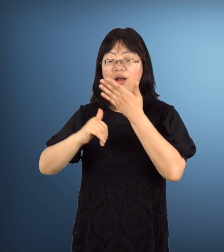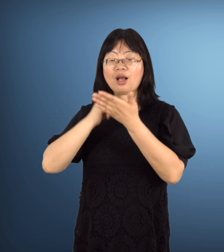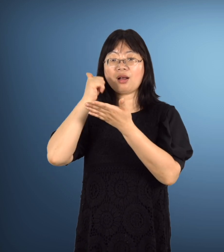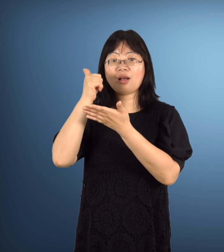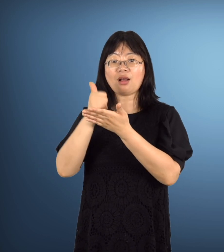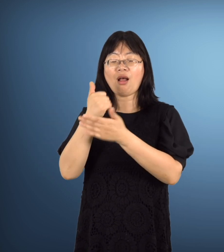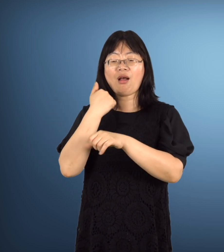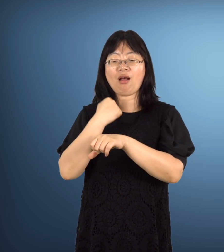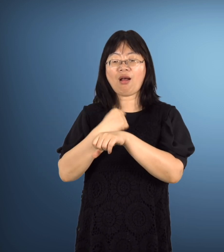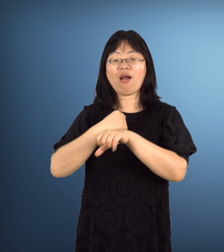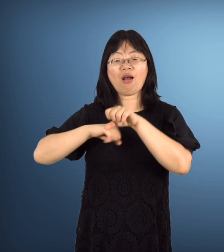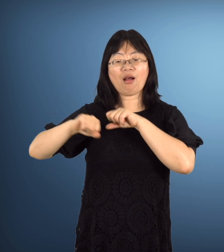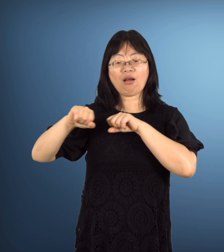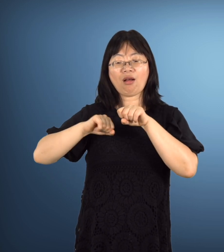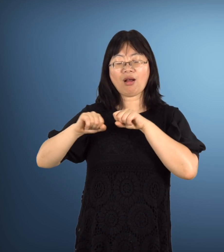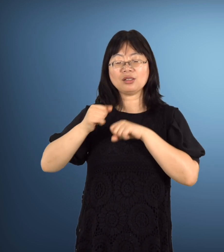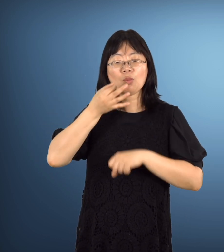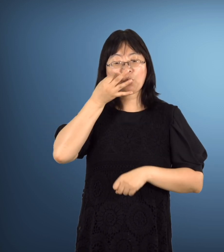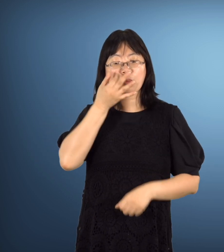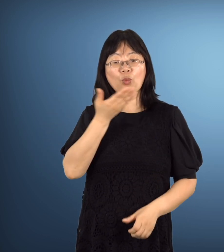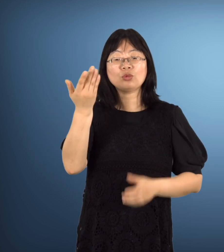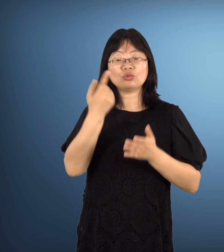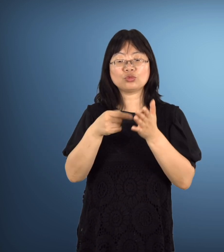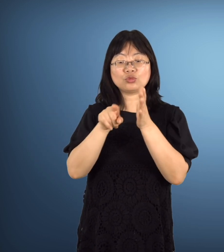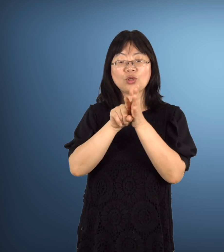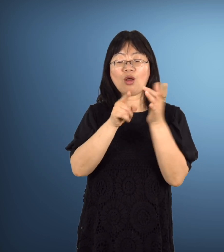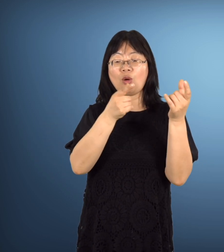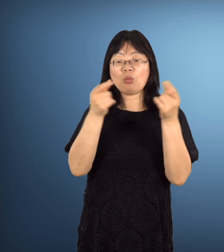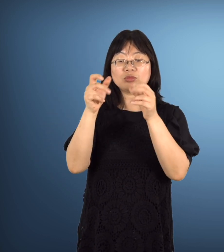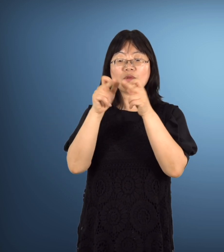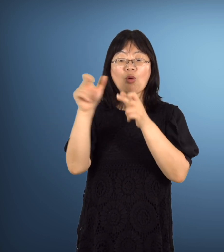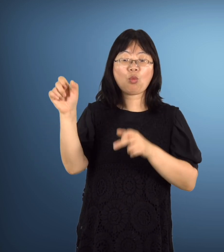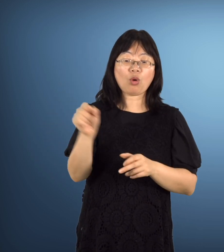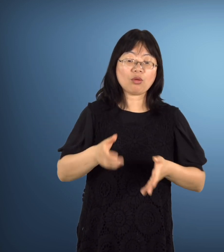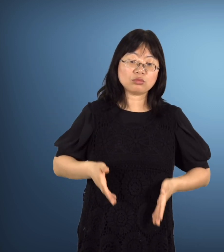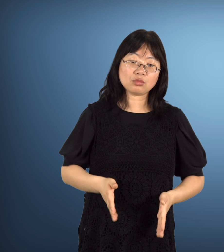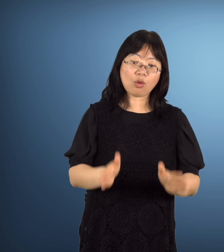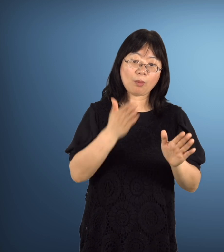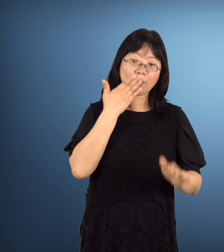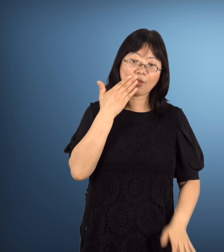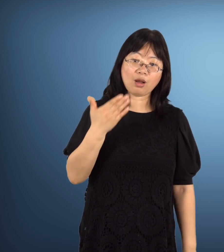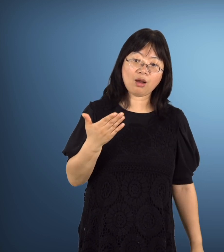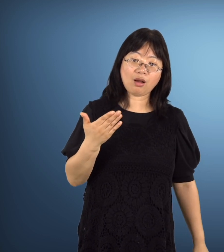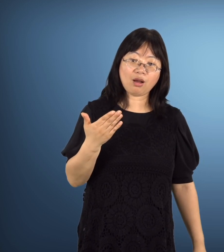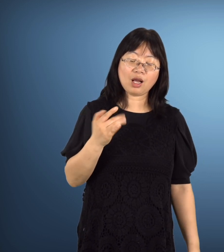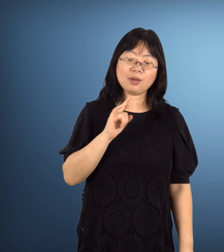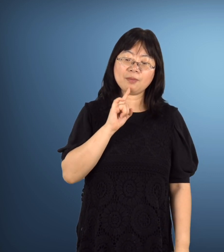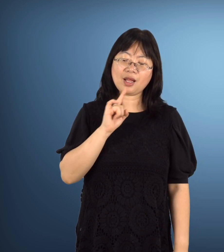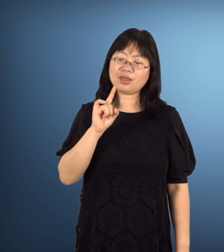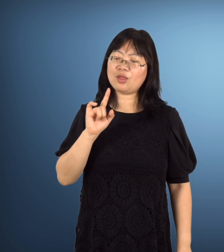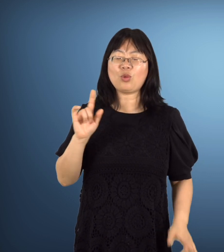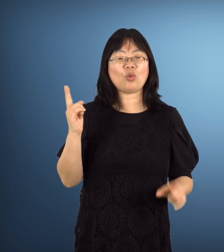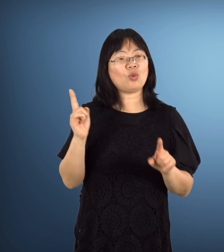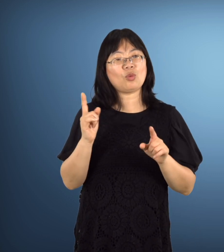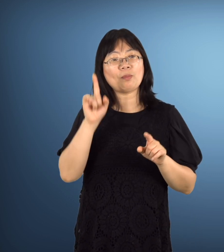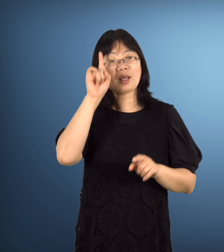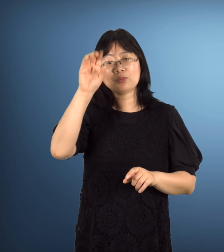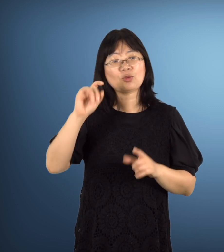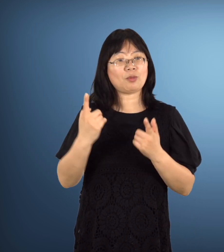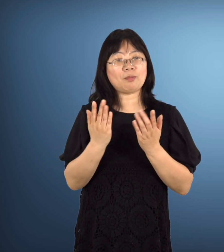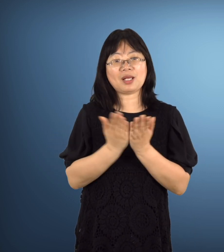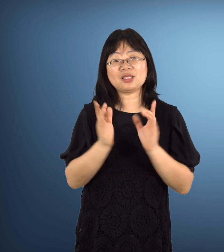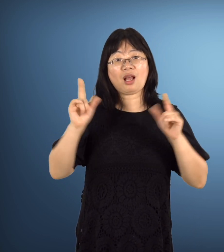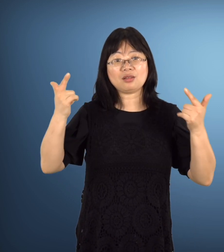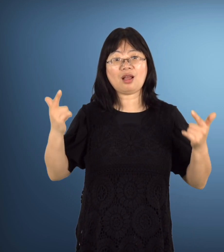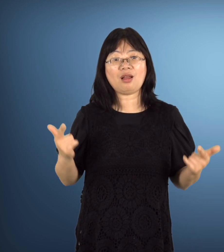하나님의 하시는 일을 드러내기 위해서 전부 장애를 가지고 태어나느냐? 그 말도 아니라 그 뜻이에요.